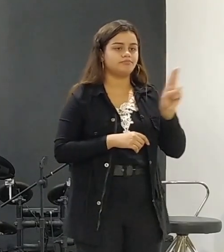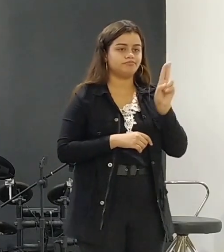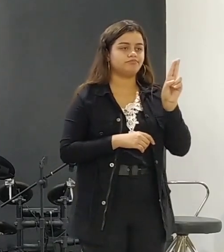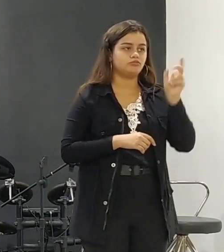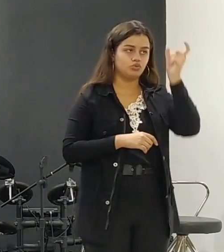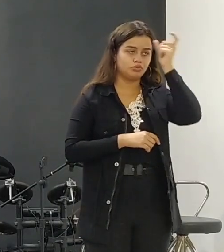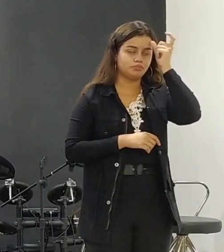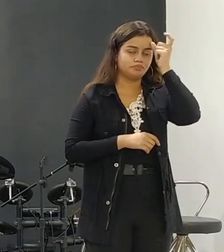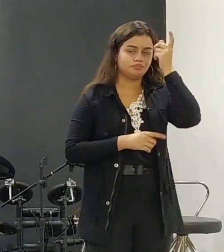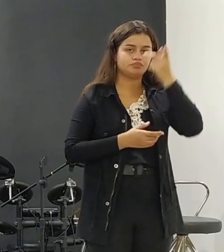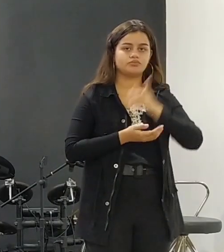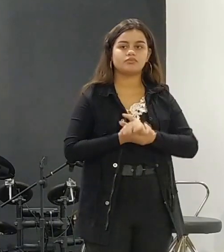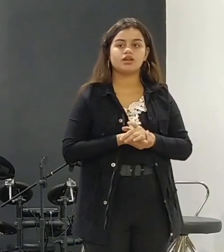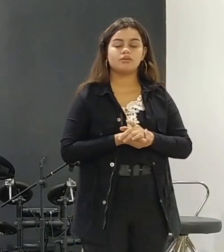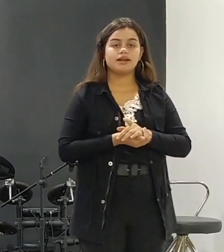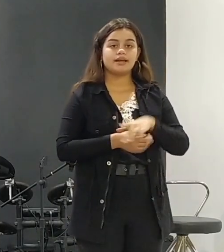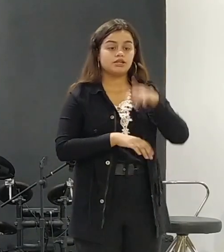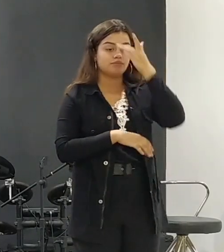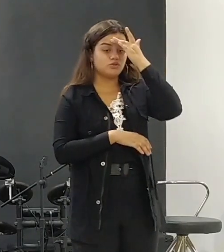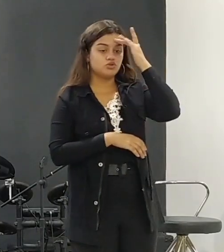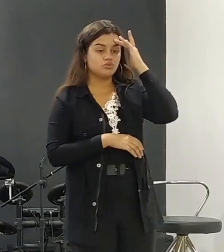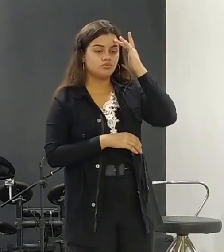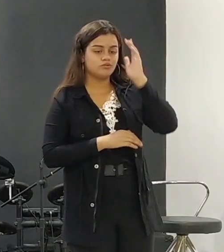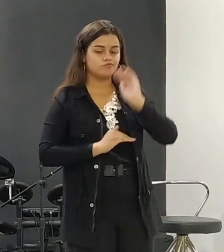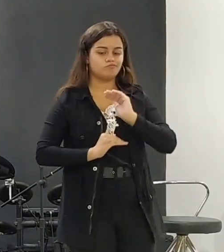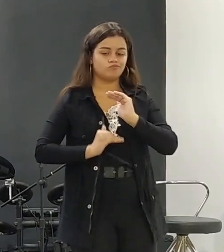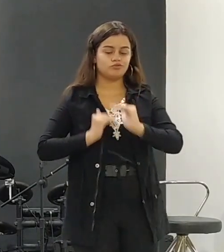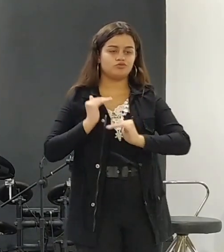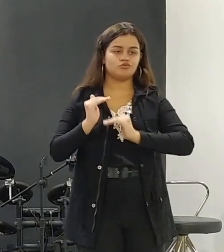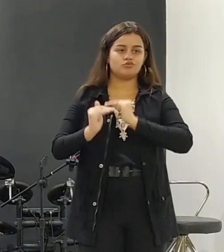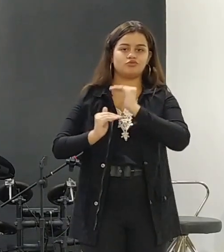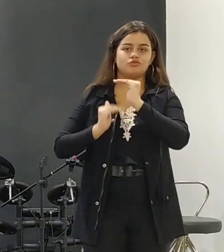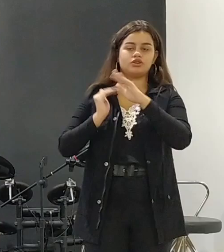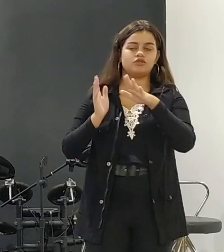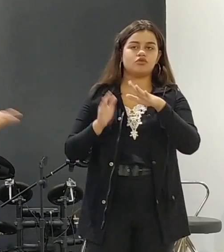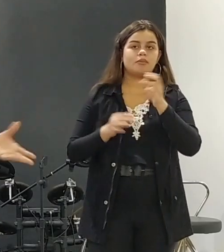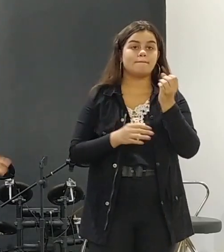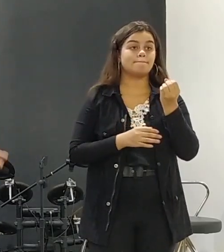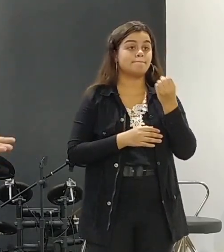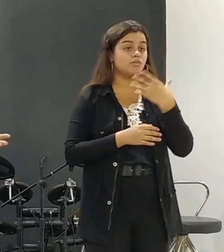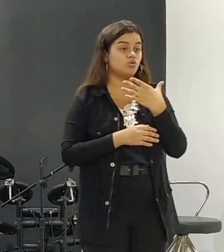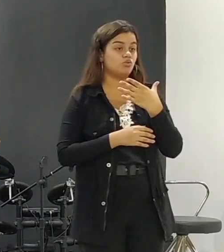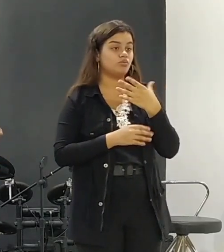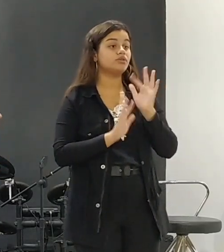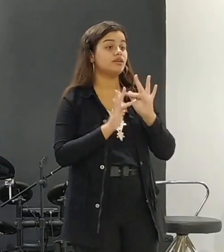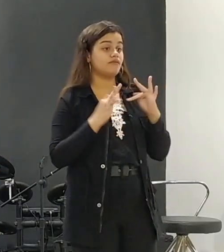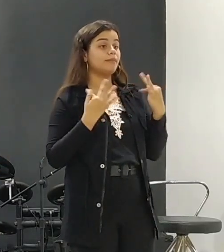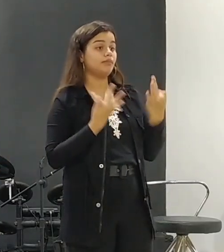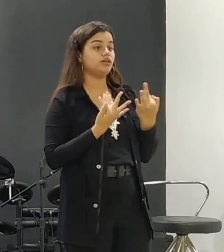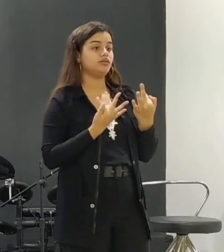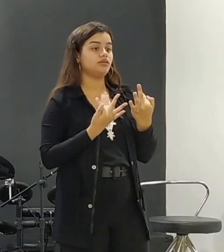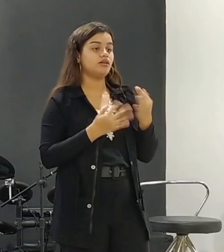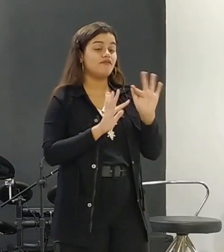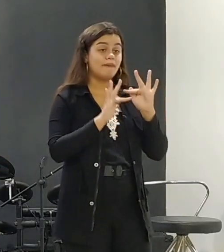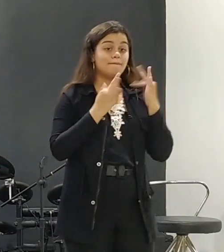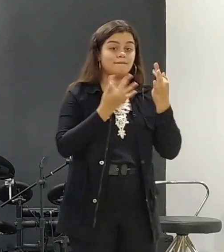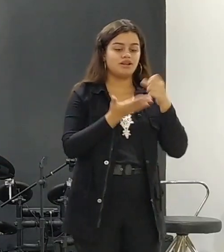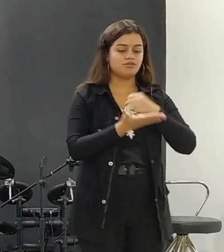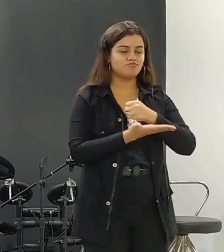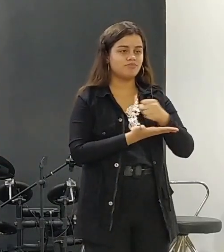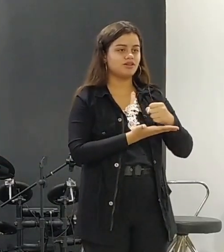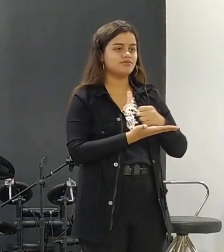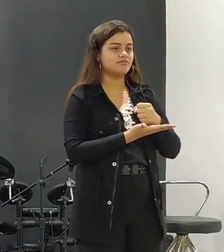para que as pessoas pudessem se desenvolver de forma sadia, que é a família. A família é a